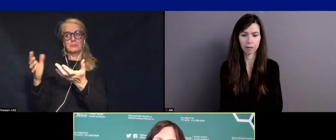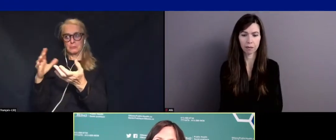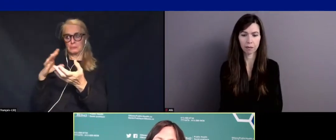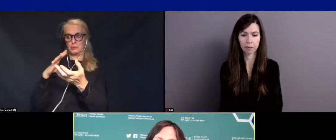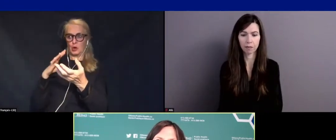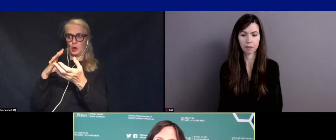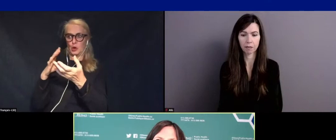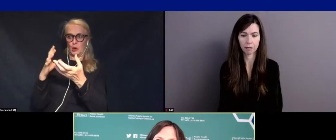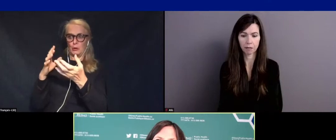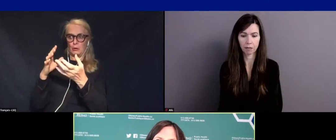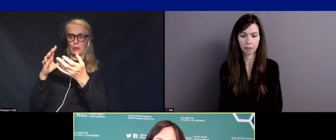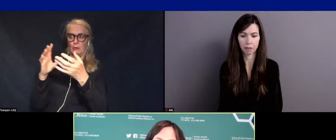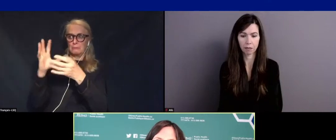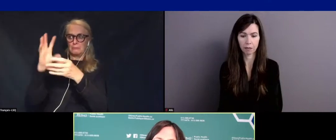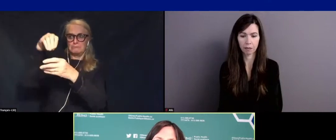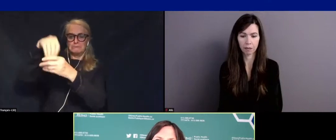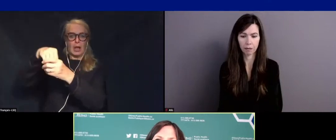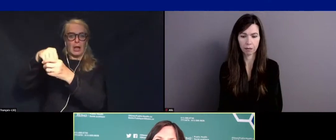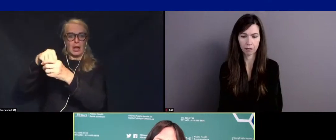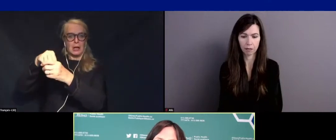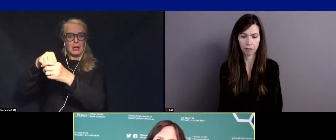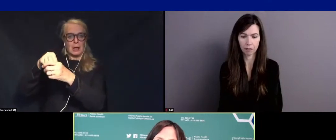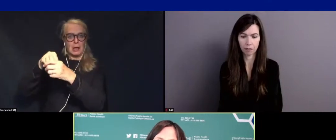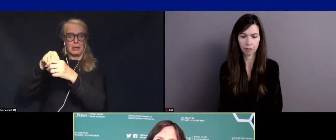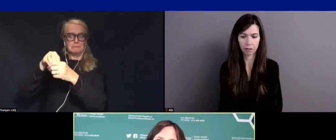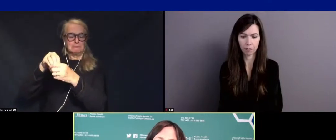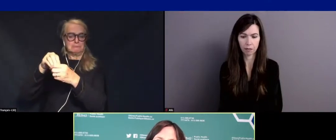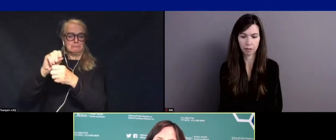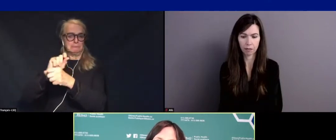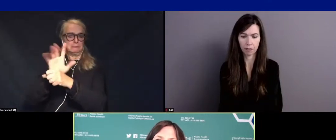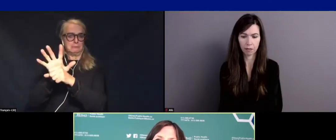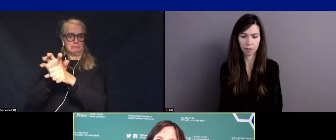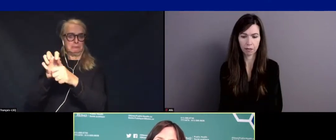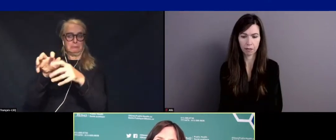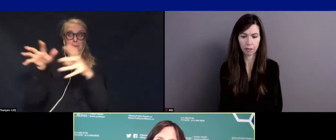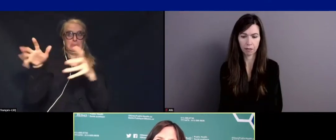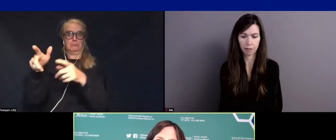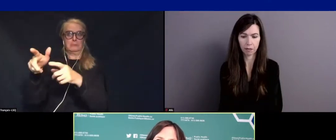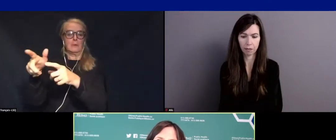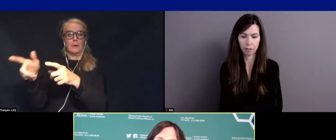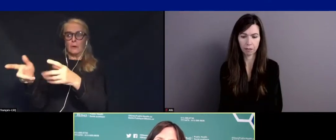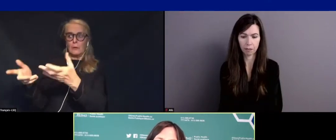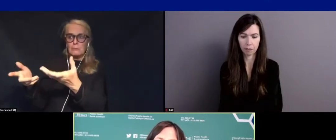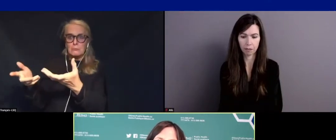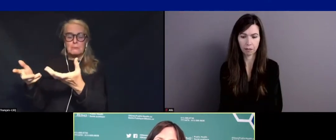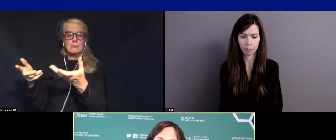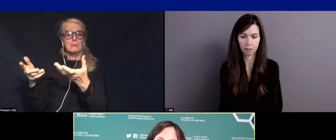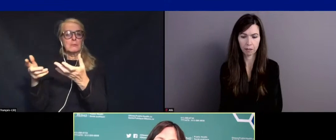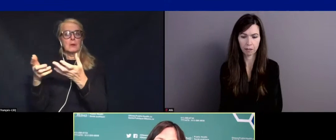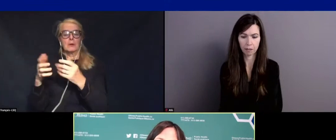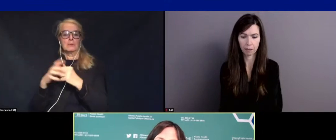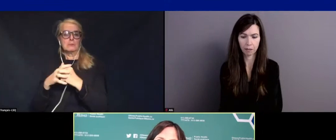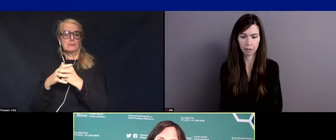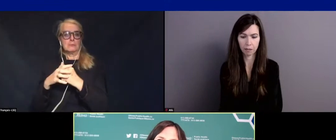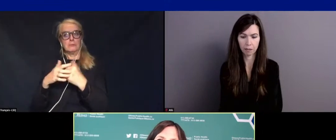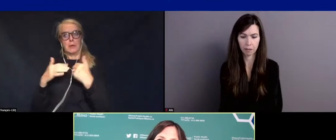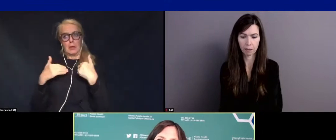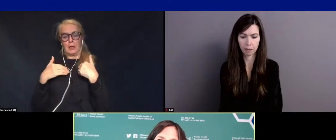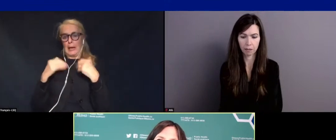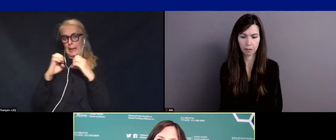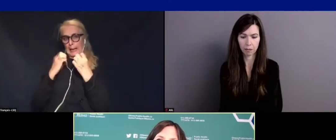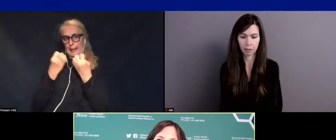une éclosion et leur activité, mais c'est quelque chose, notre équipe est responsable